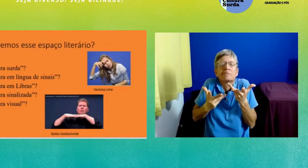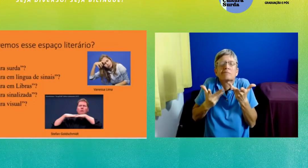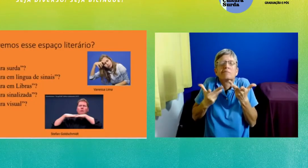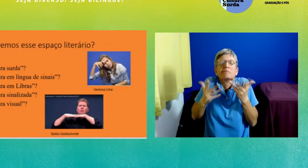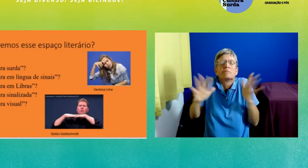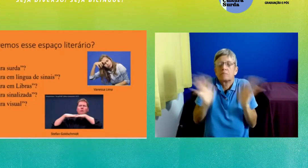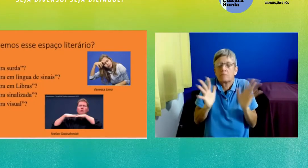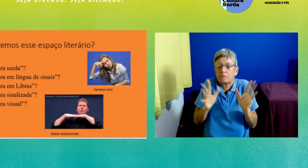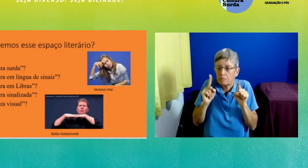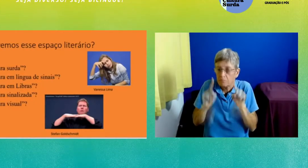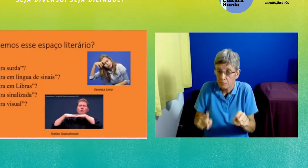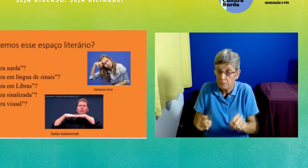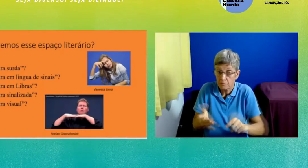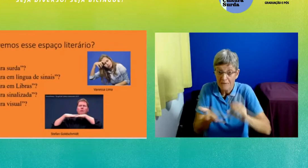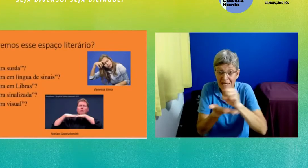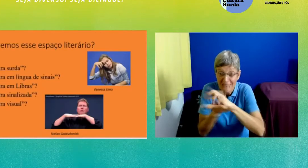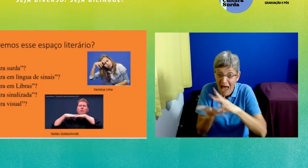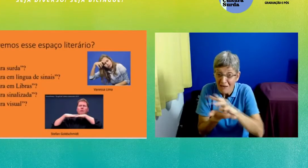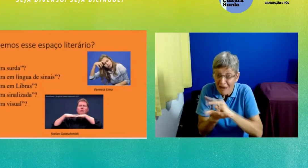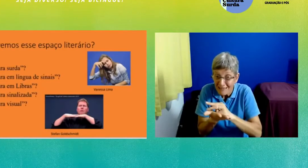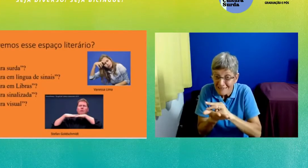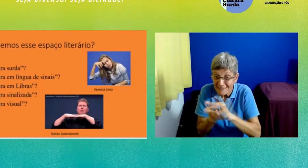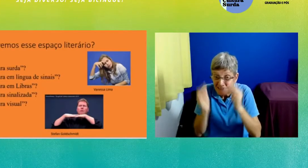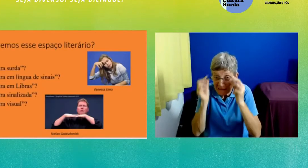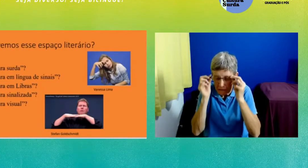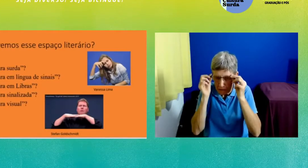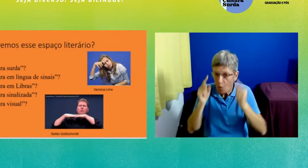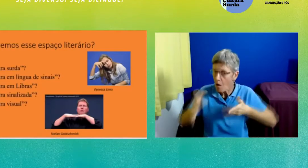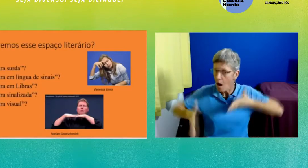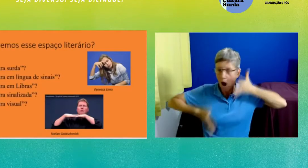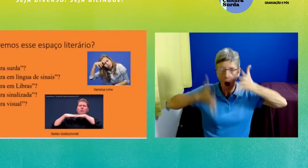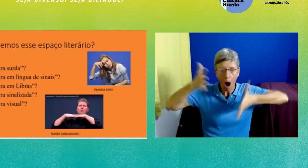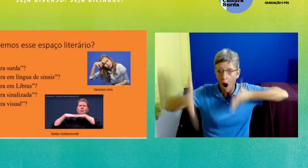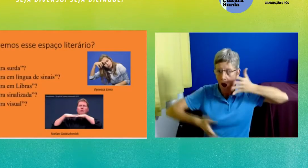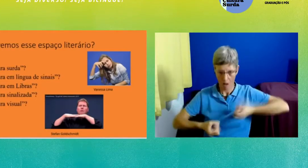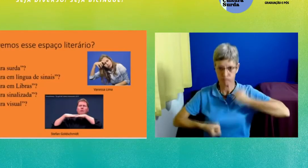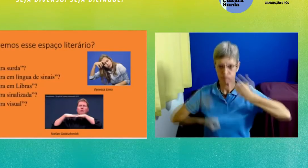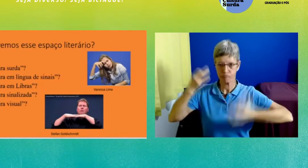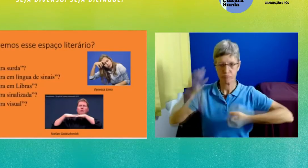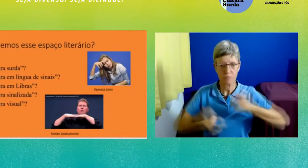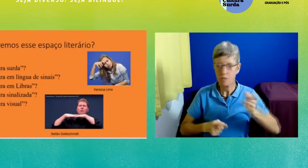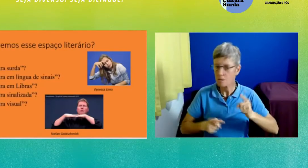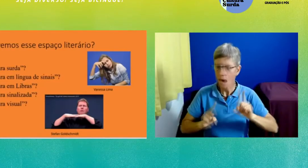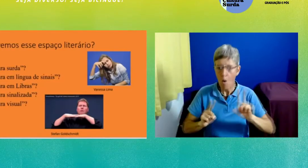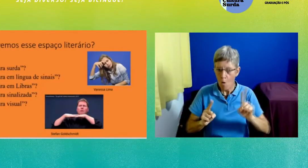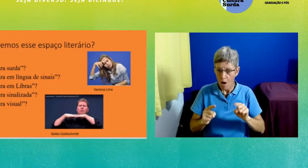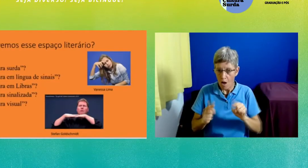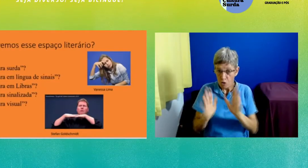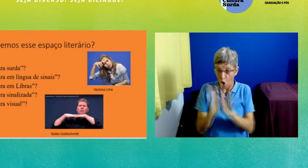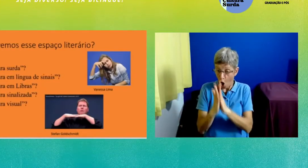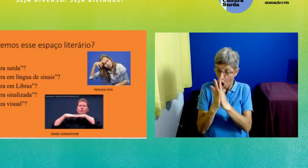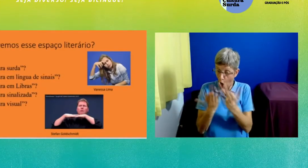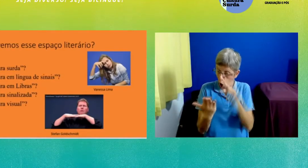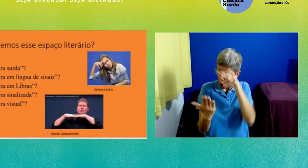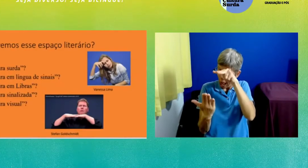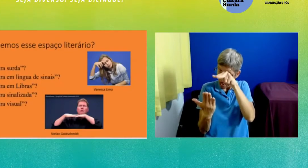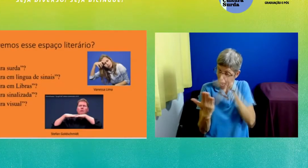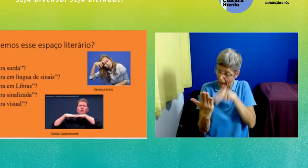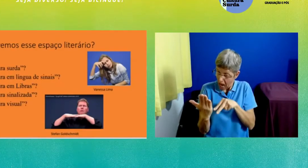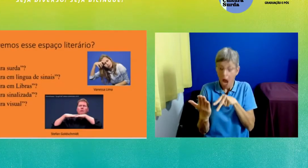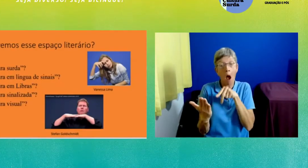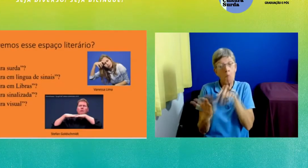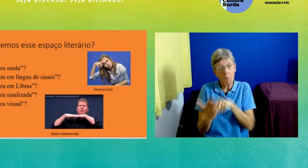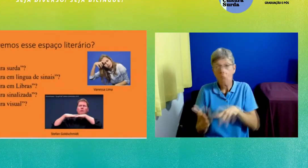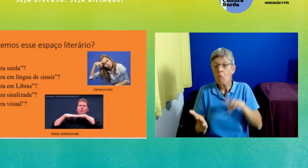são lindas, são poesias maravilhosas. Escritas na escrita em língua de sinais,